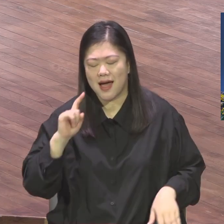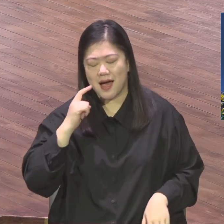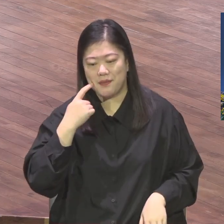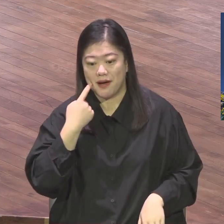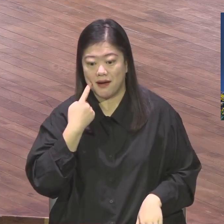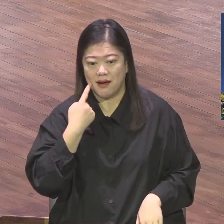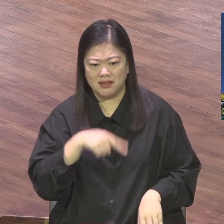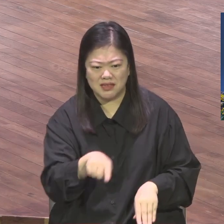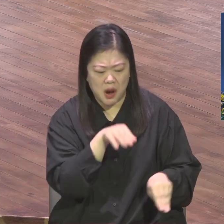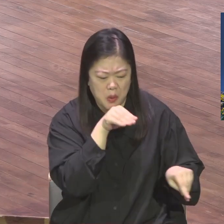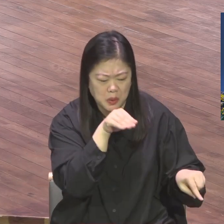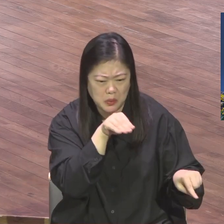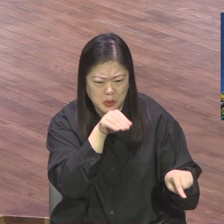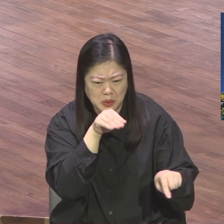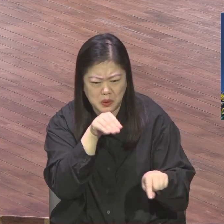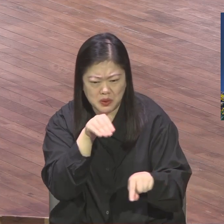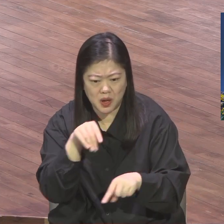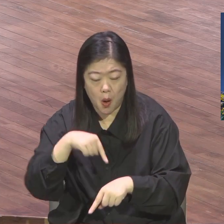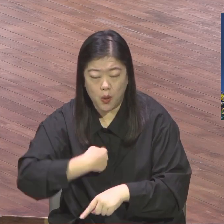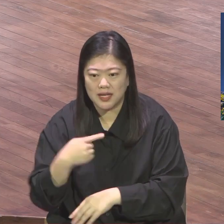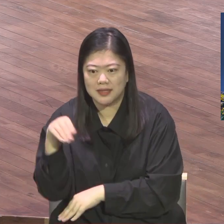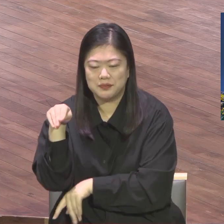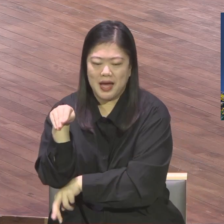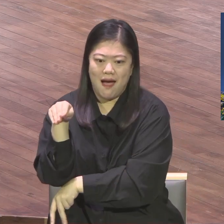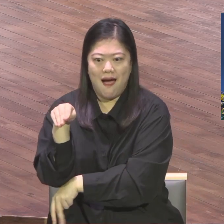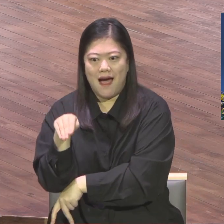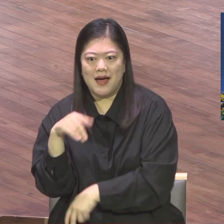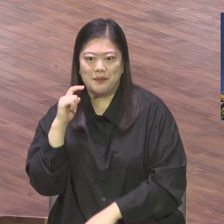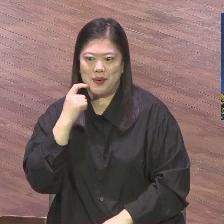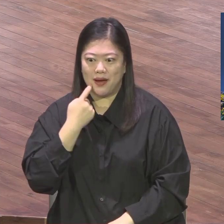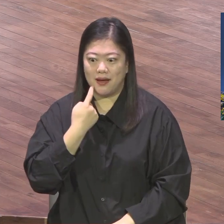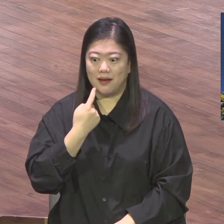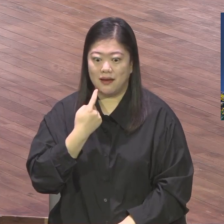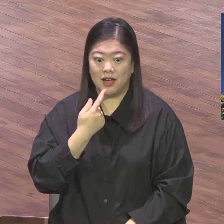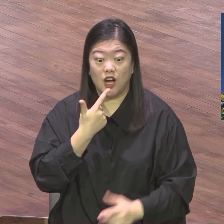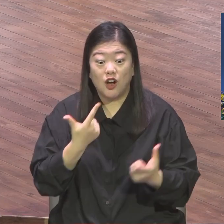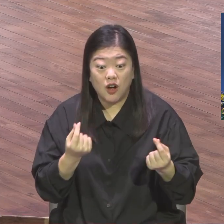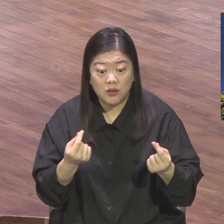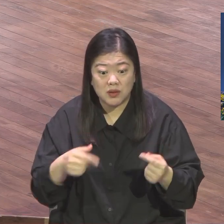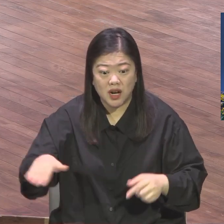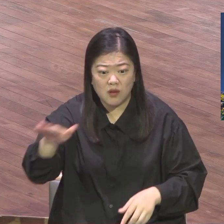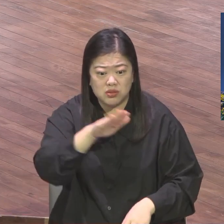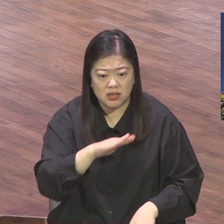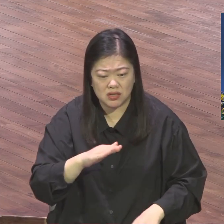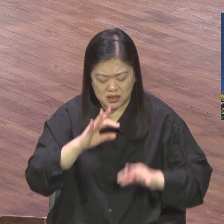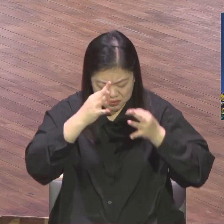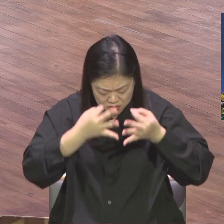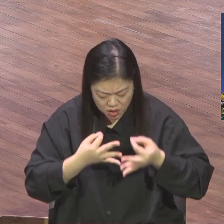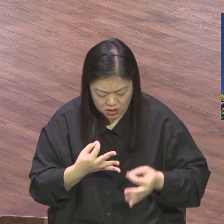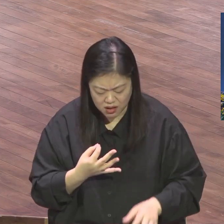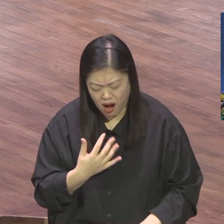우리 예원 교회 DNA는 다르잖아요. 구겨진 것이 없잖아요.